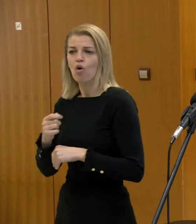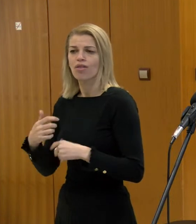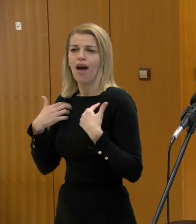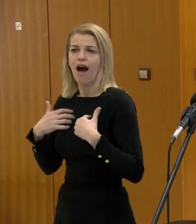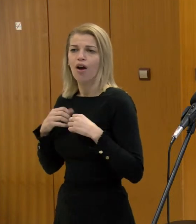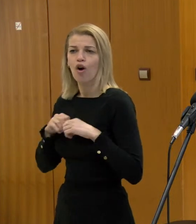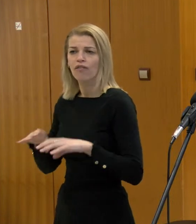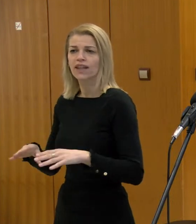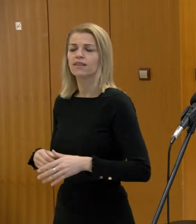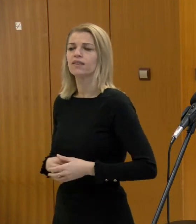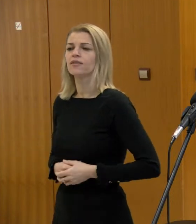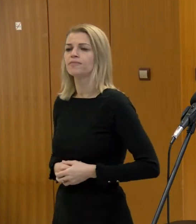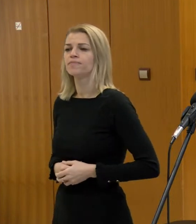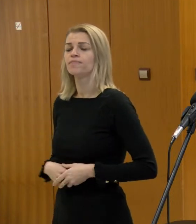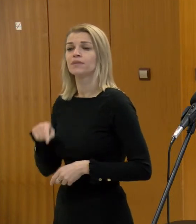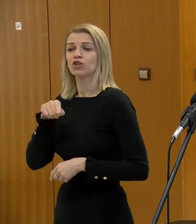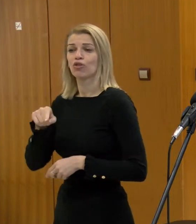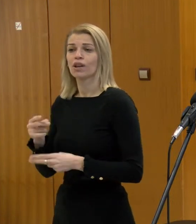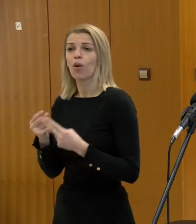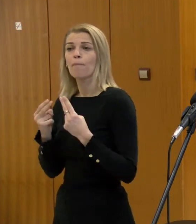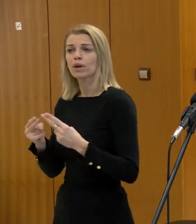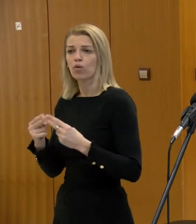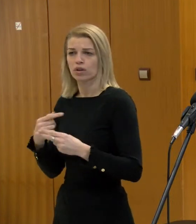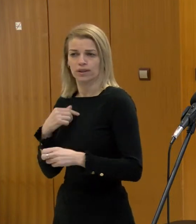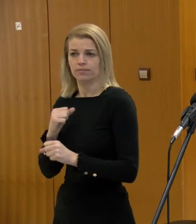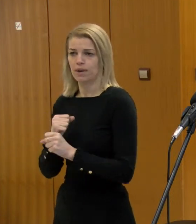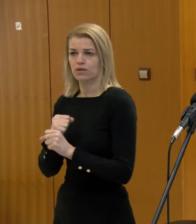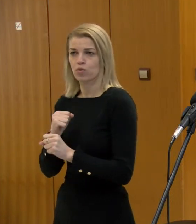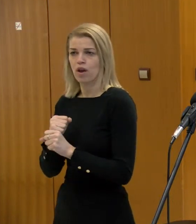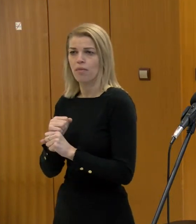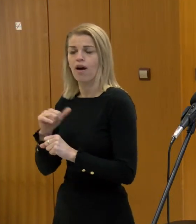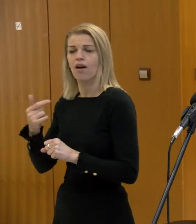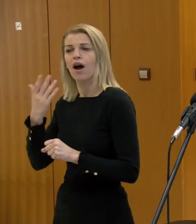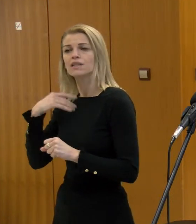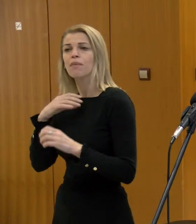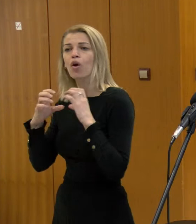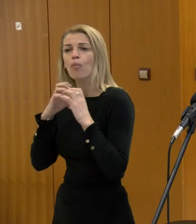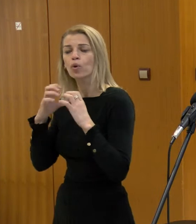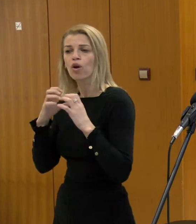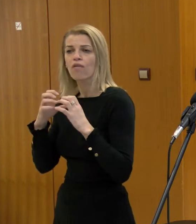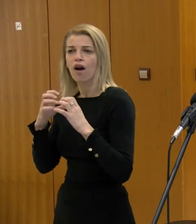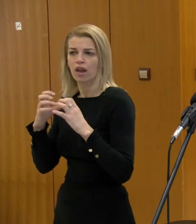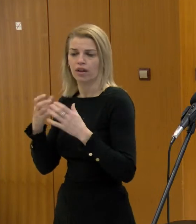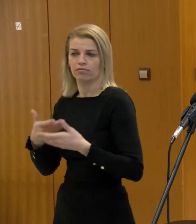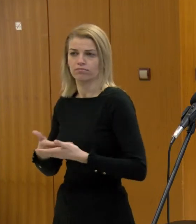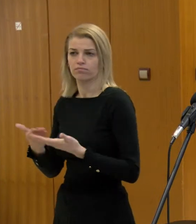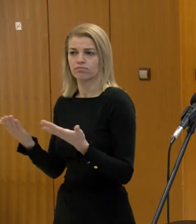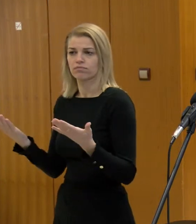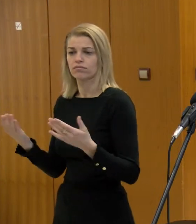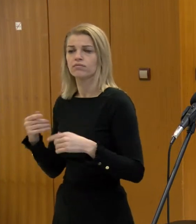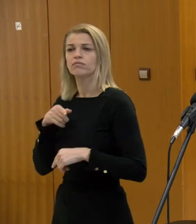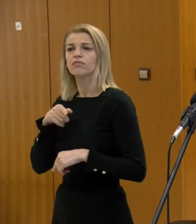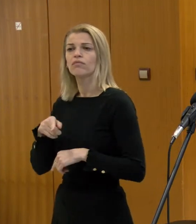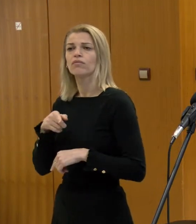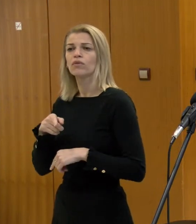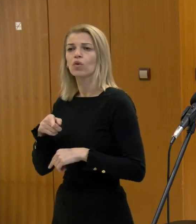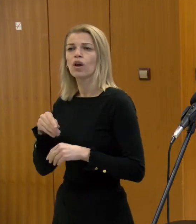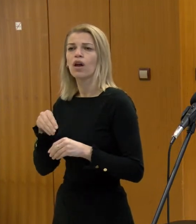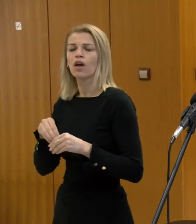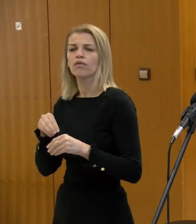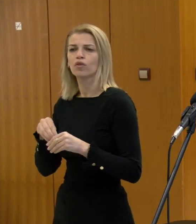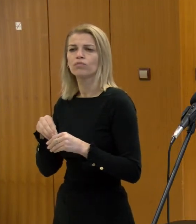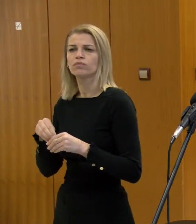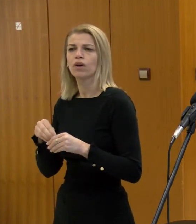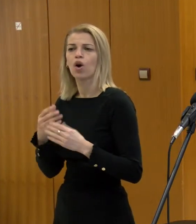podobne. Takže my na týchto prioritách pracujeme, aj sme ich komunikovali. Je to obstarávanie ručných zbraní, je